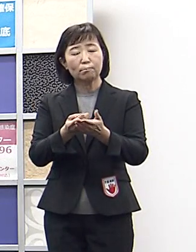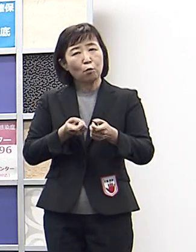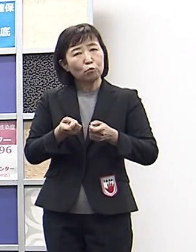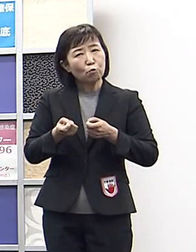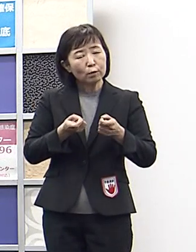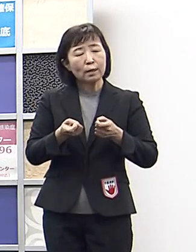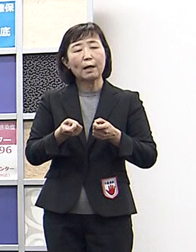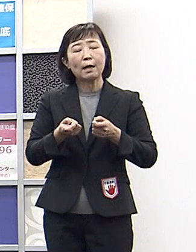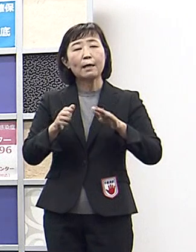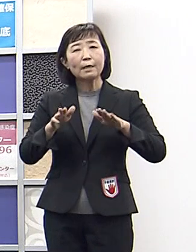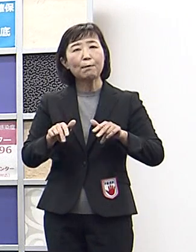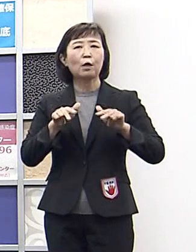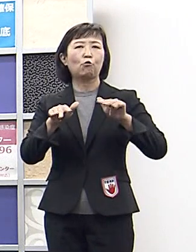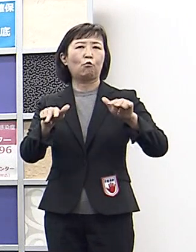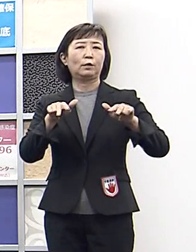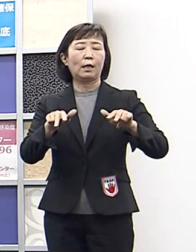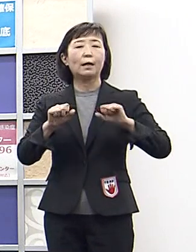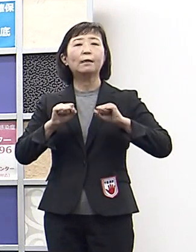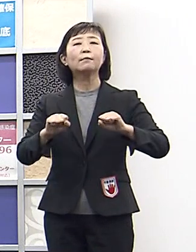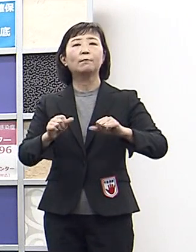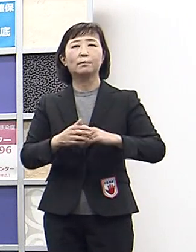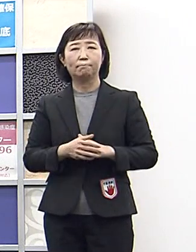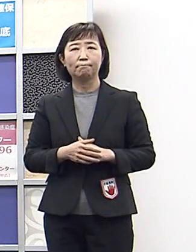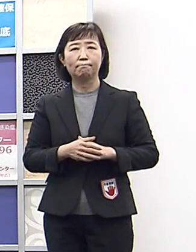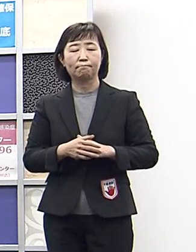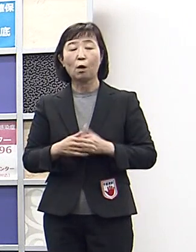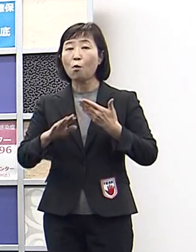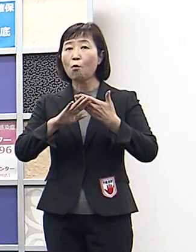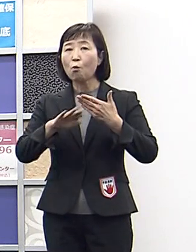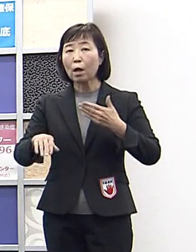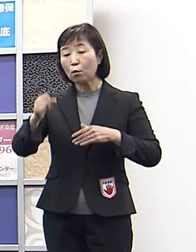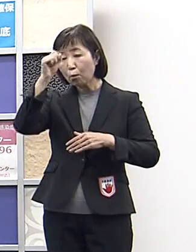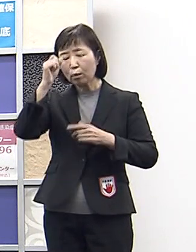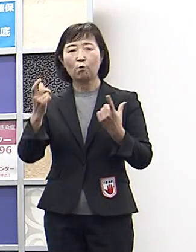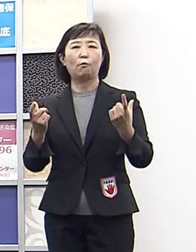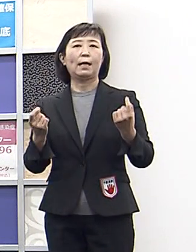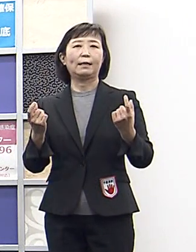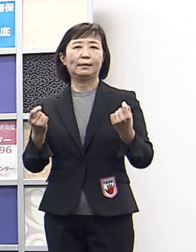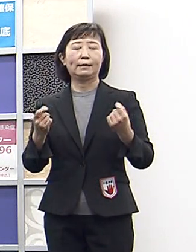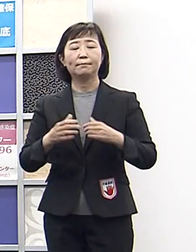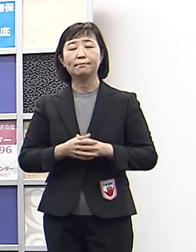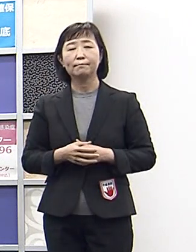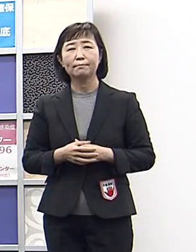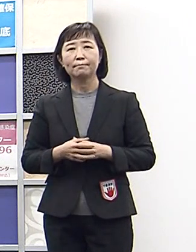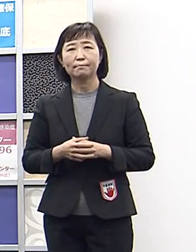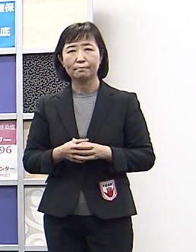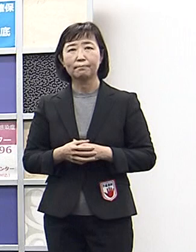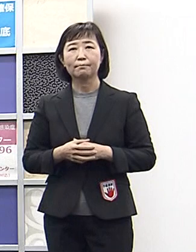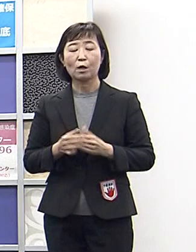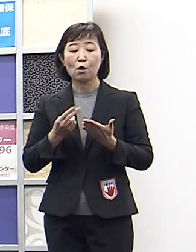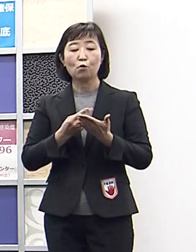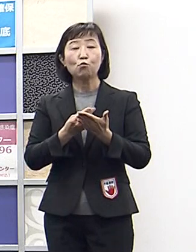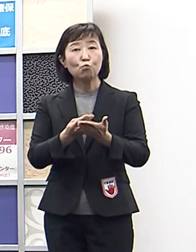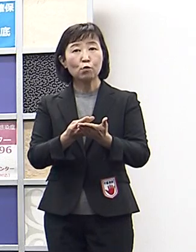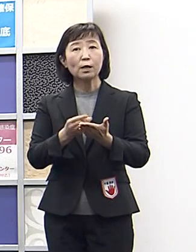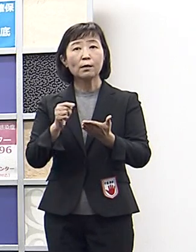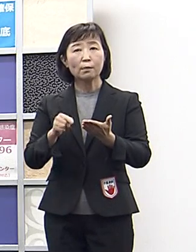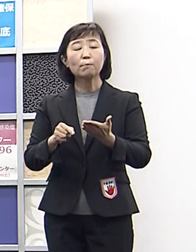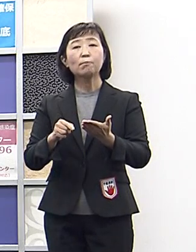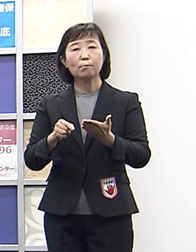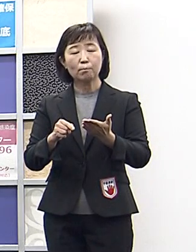現在行政が実施しておりますが他の疾病と同様に入院の要否